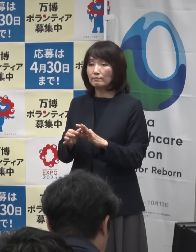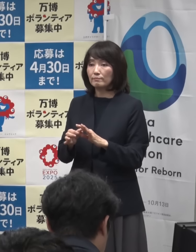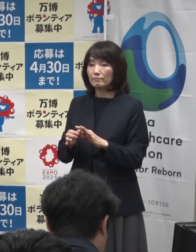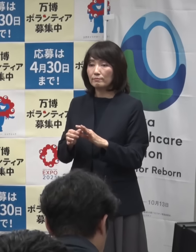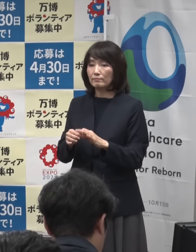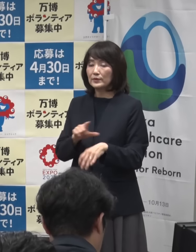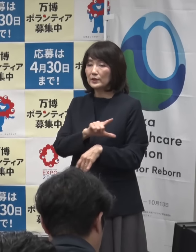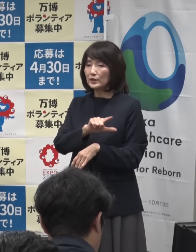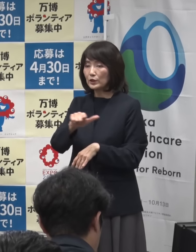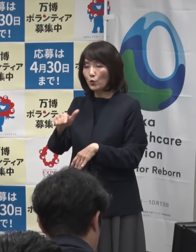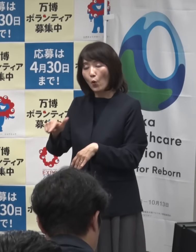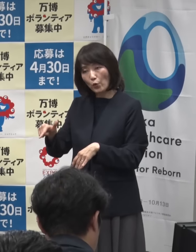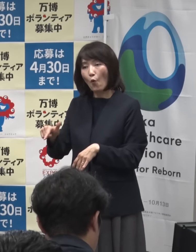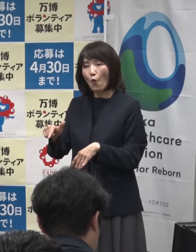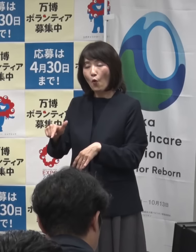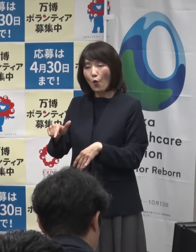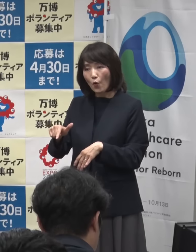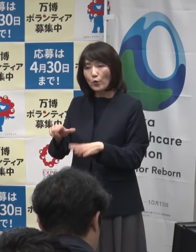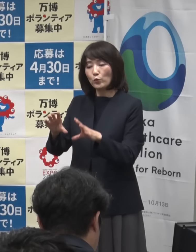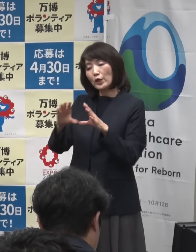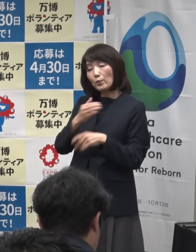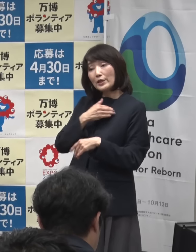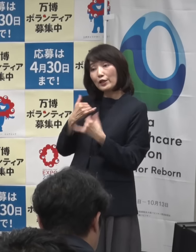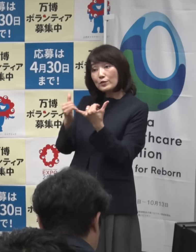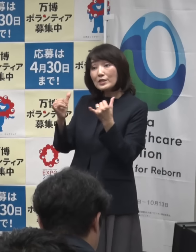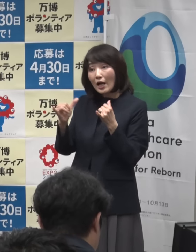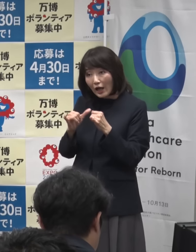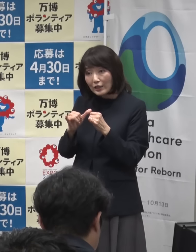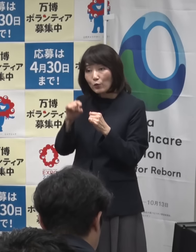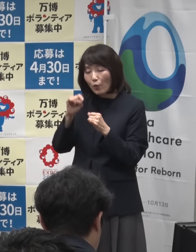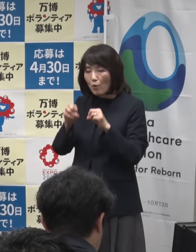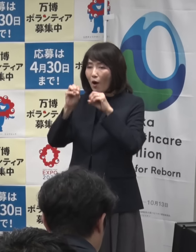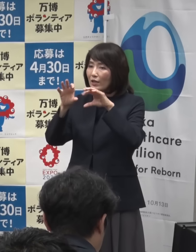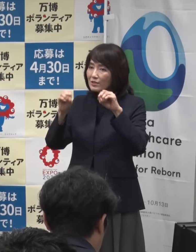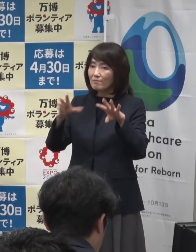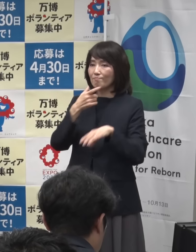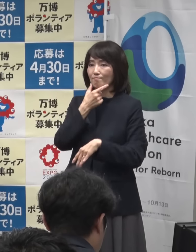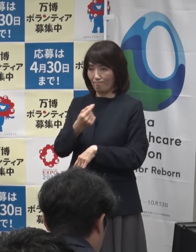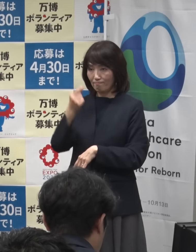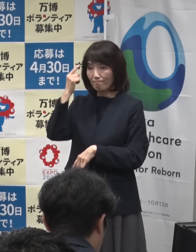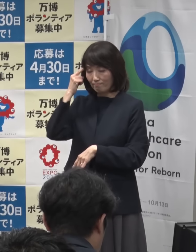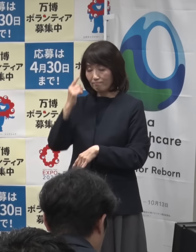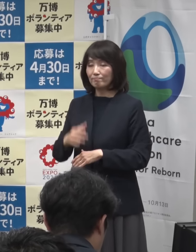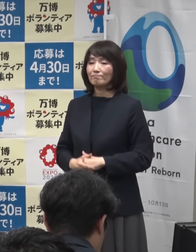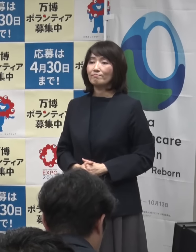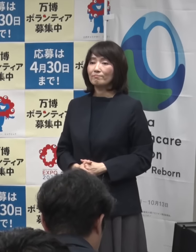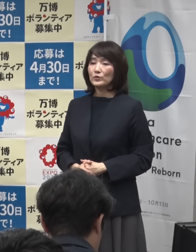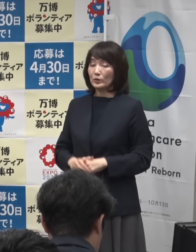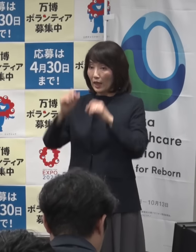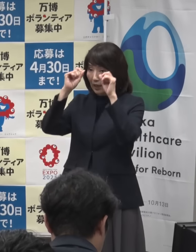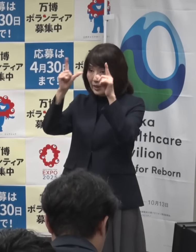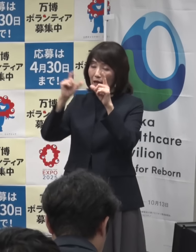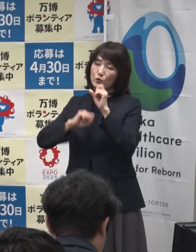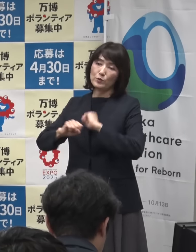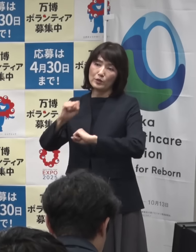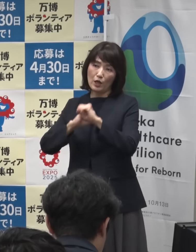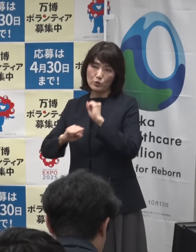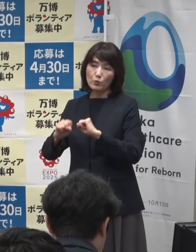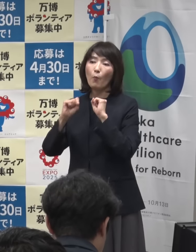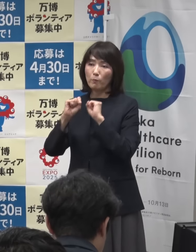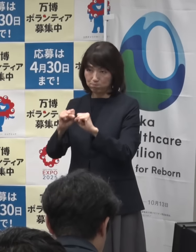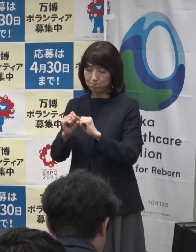いろんな声を受け止める社会なんだということを発信していければなというふうに思っています。そういった啓発活動をこの日行